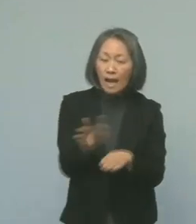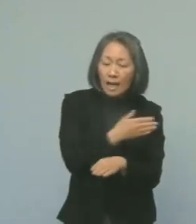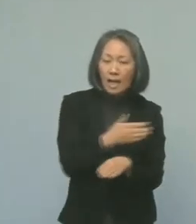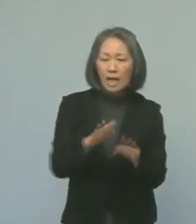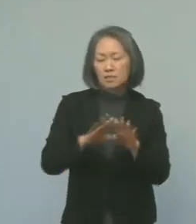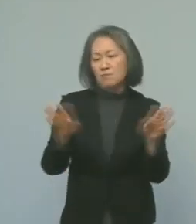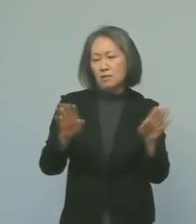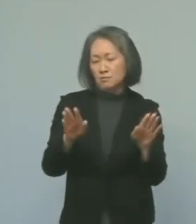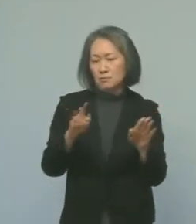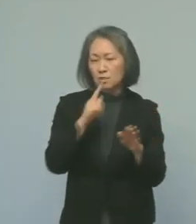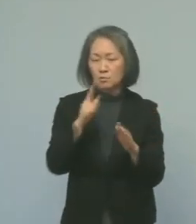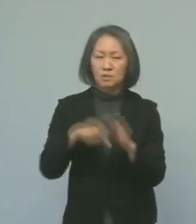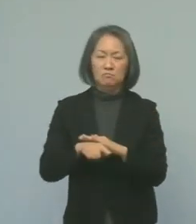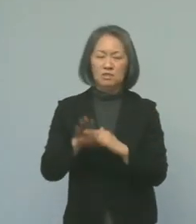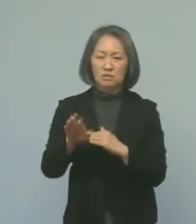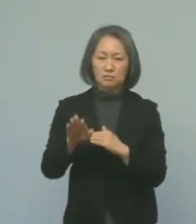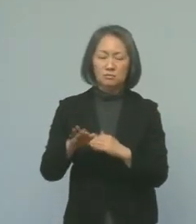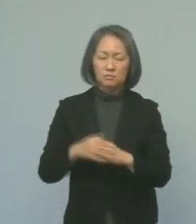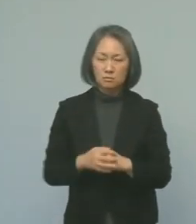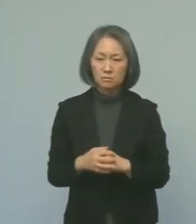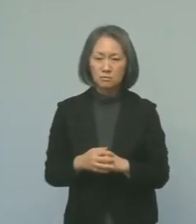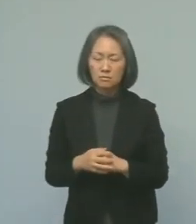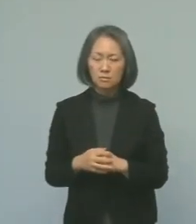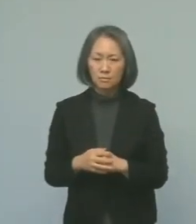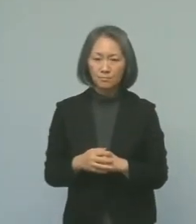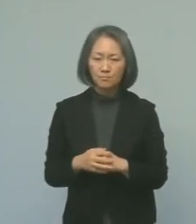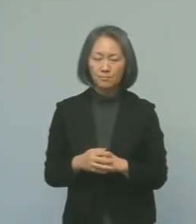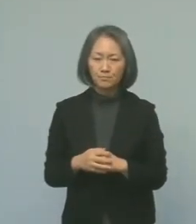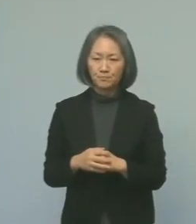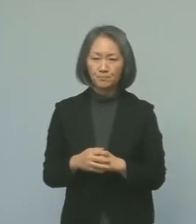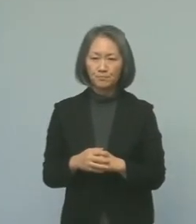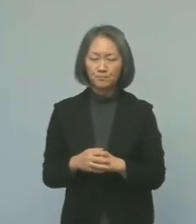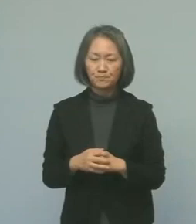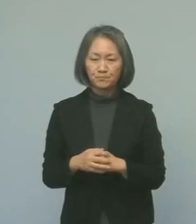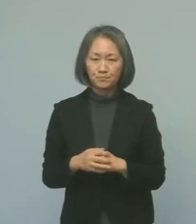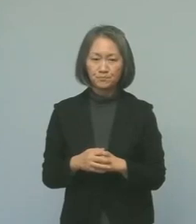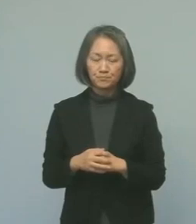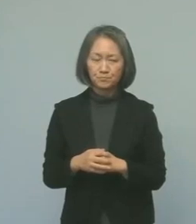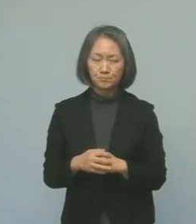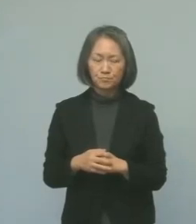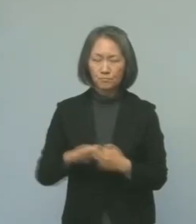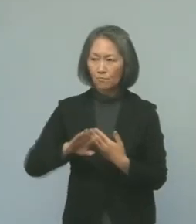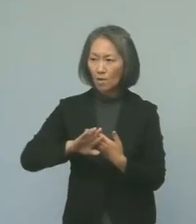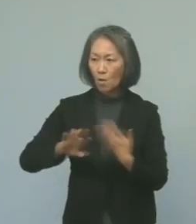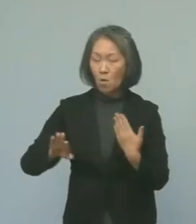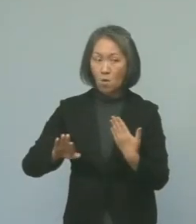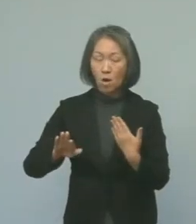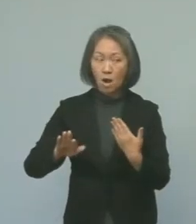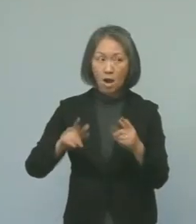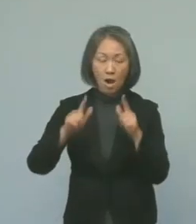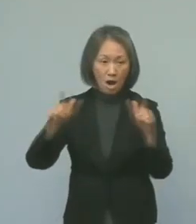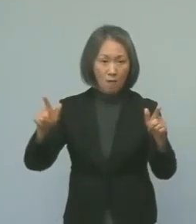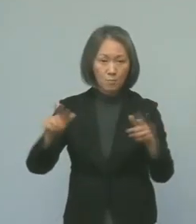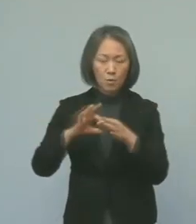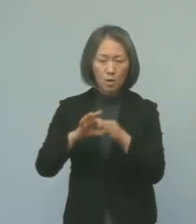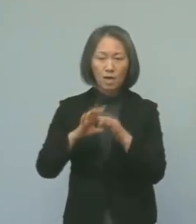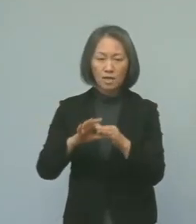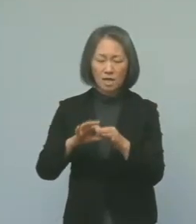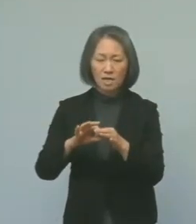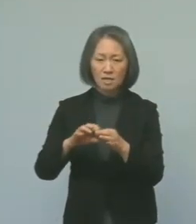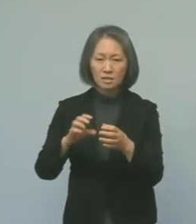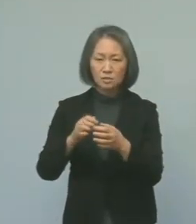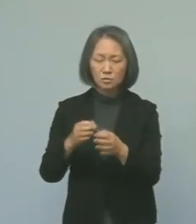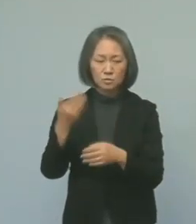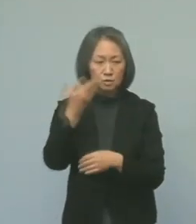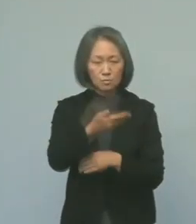をこれから詰めていくということ。 そうですね、 よろしいですか。 はい、 ありがとうございます。 他に発表内容に関しまして他にご質問ある方いらっしゃいますでしょう